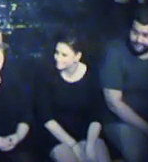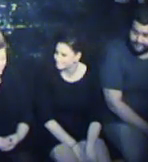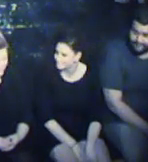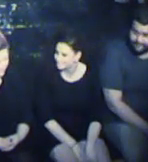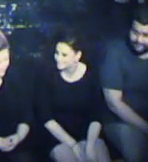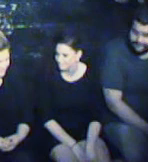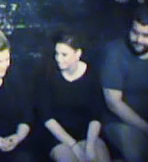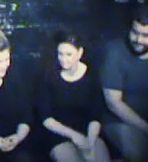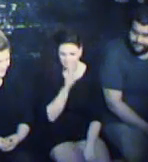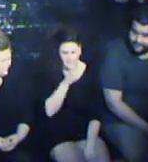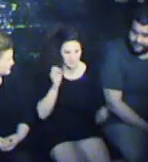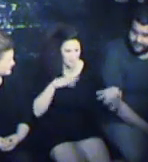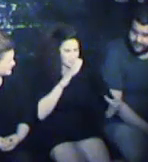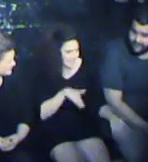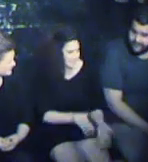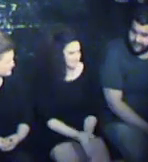Y el mago carao.